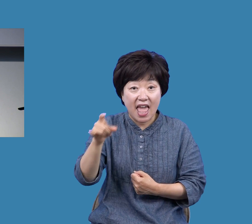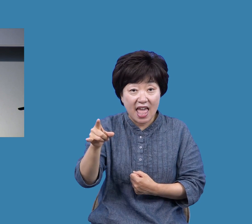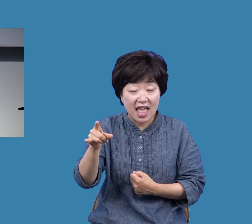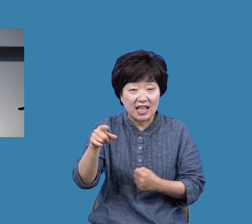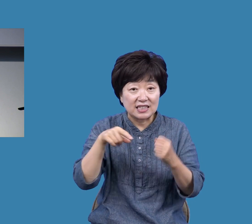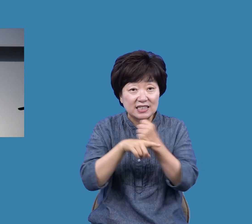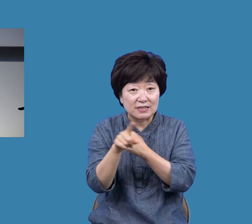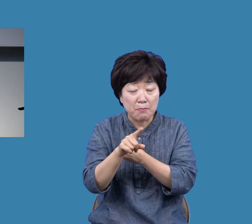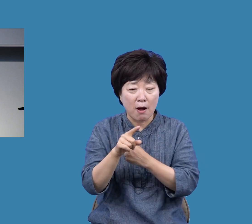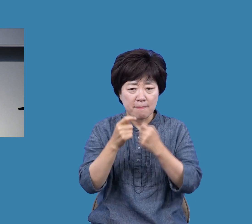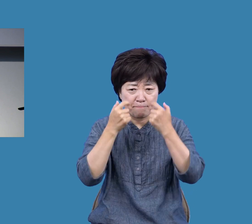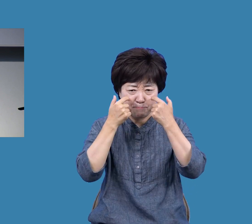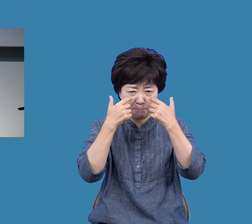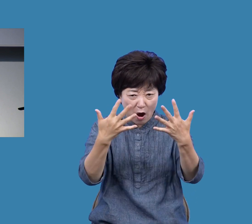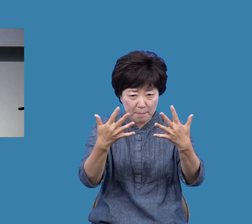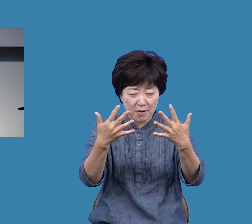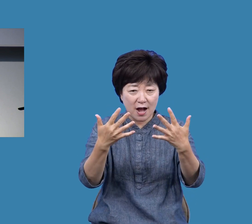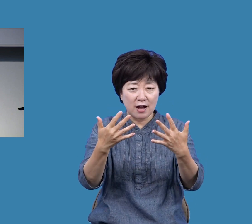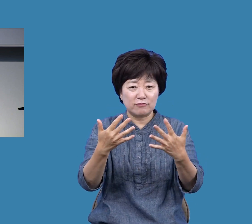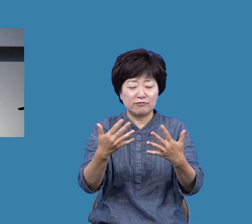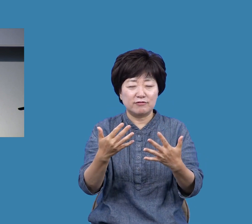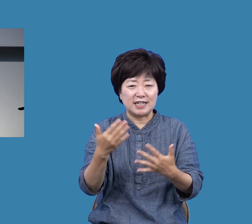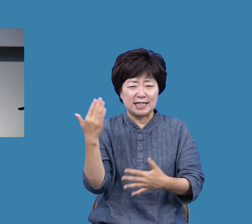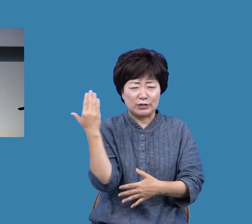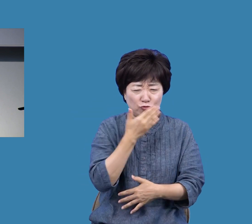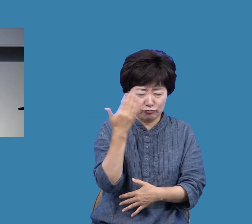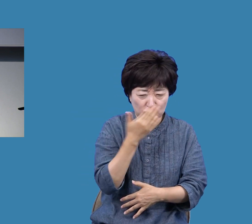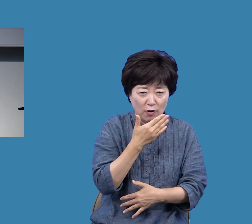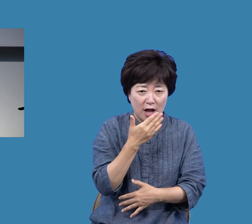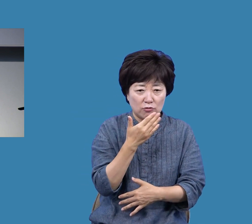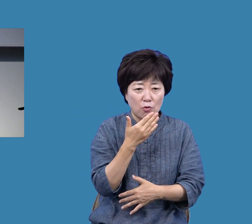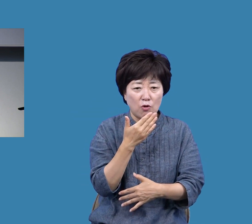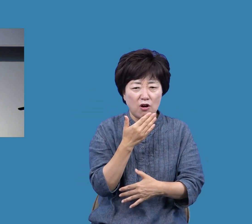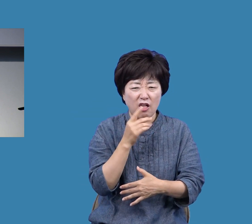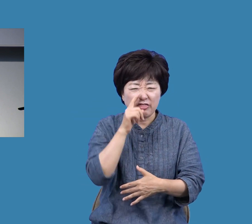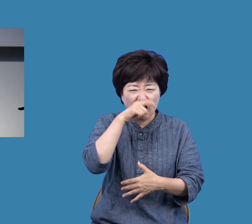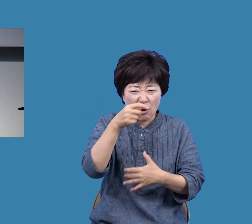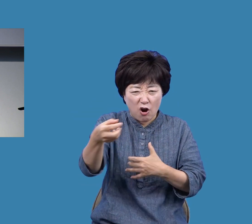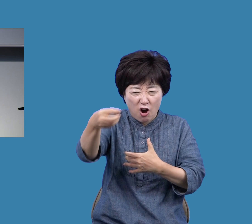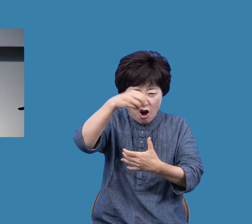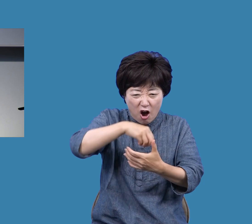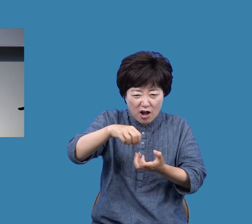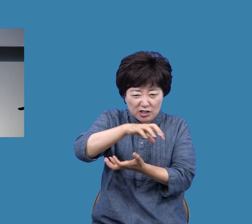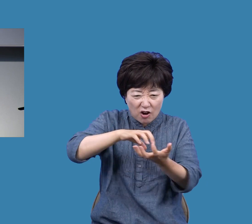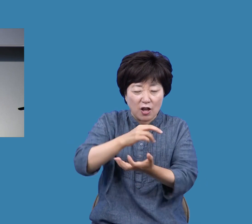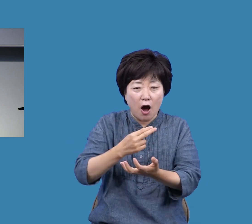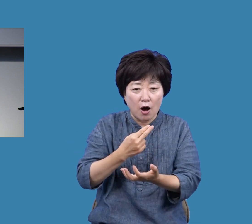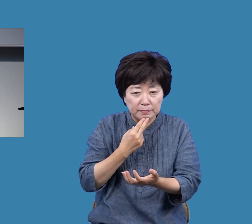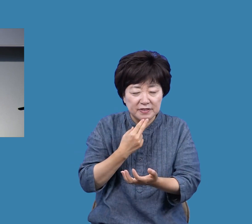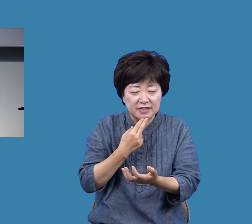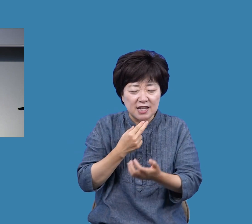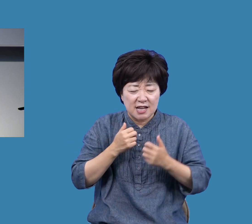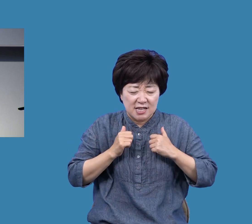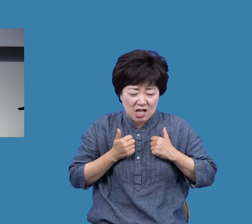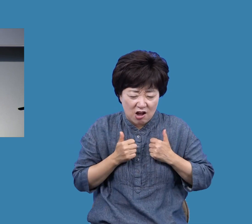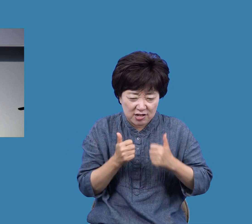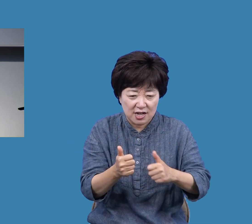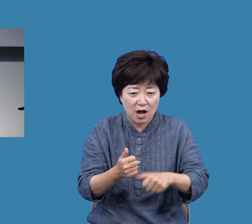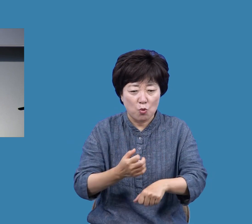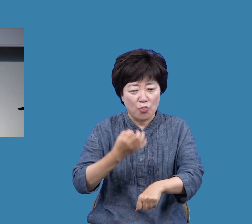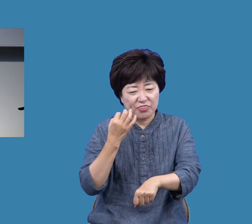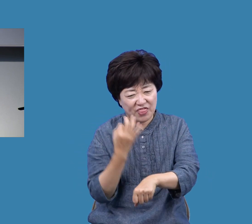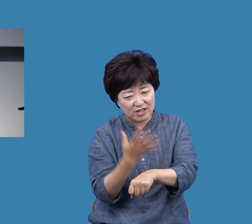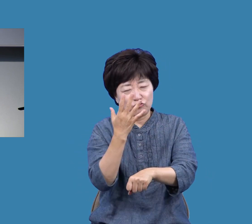말이냐면 명료하고 순수하고 섞이지 않고 성실하고 단순하고 이런